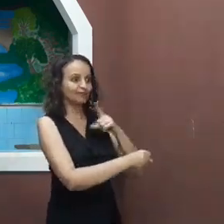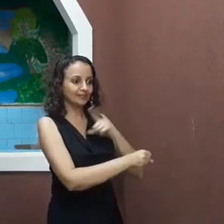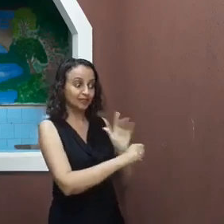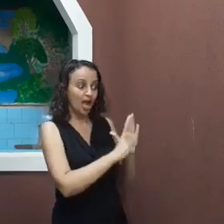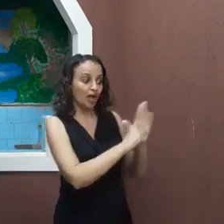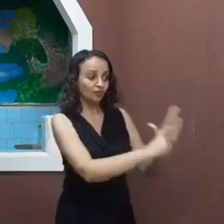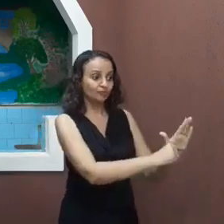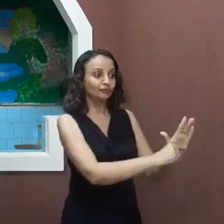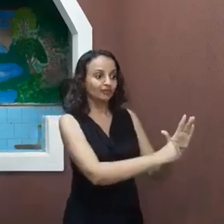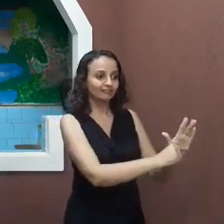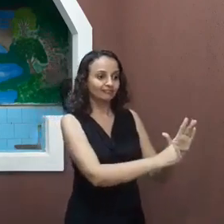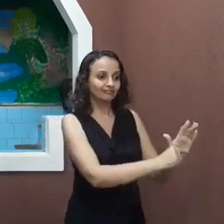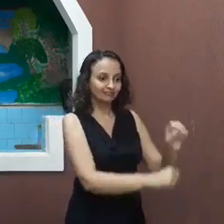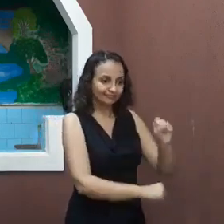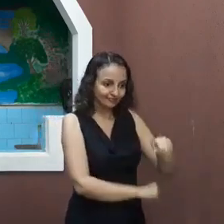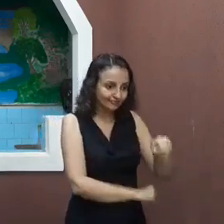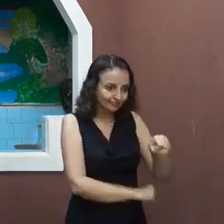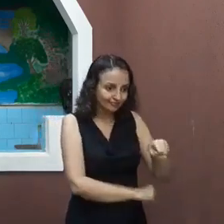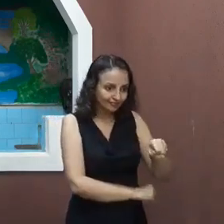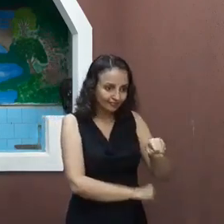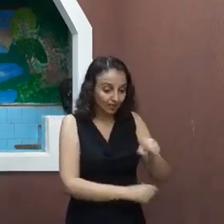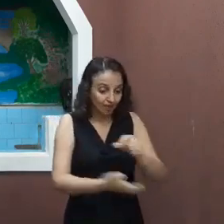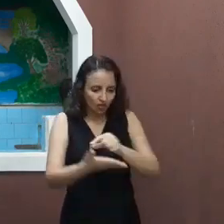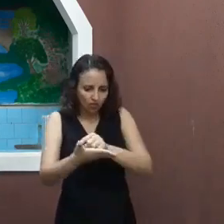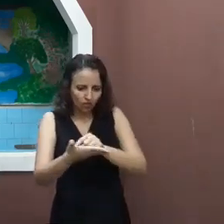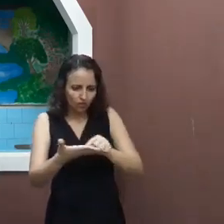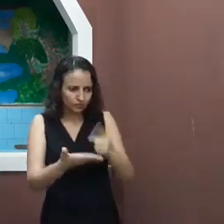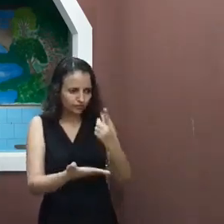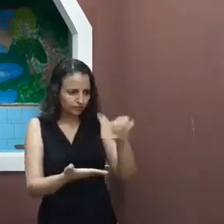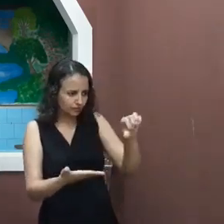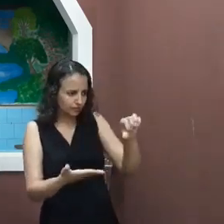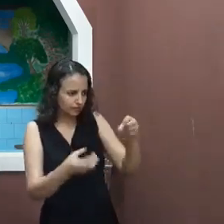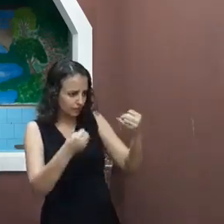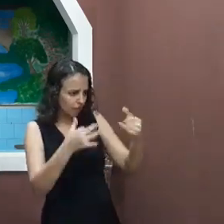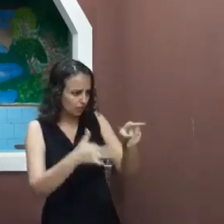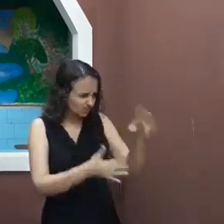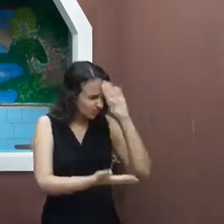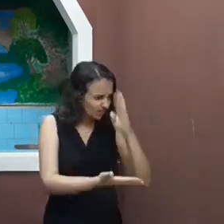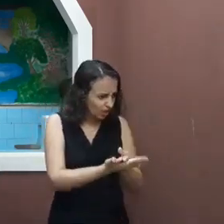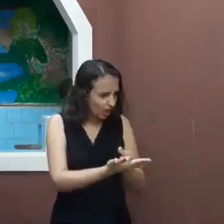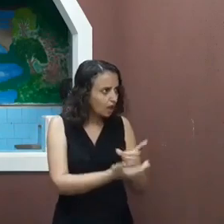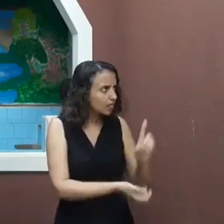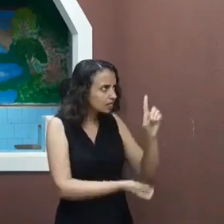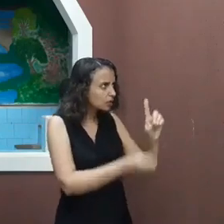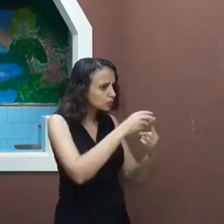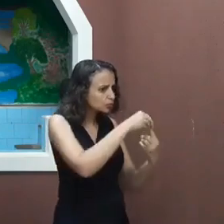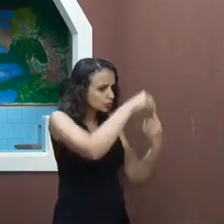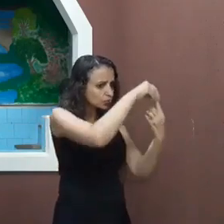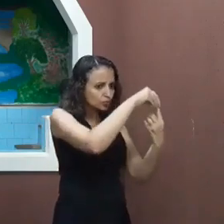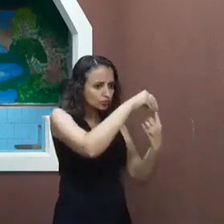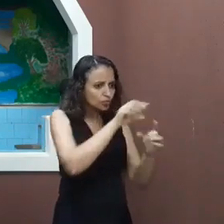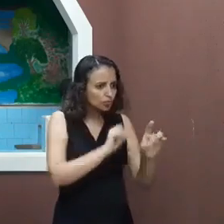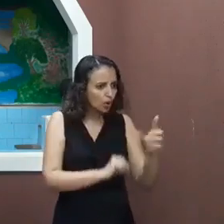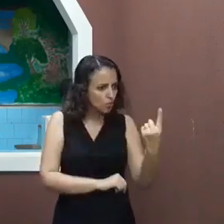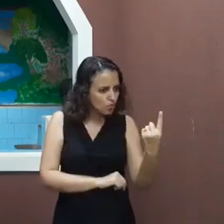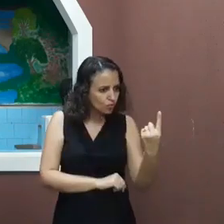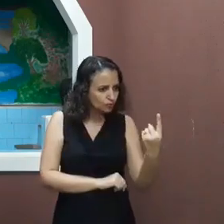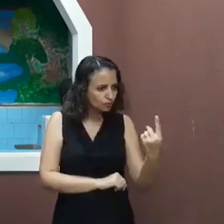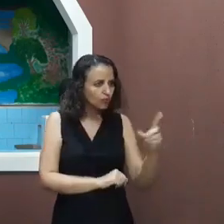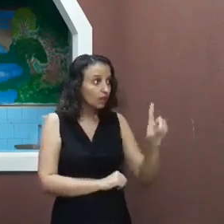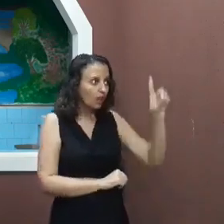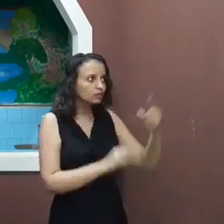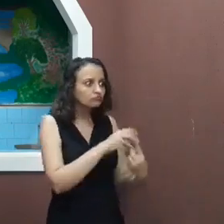No versículo 19: tu crês que há um só Deus? Você está achando que isso é muito importante?